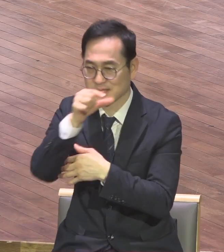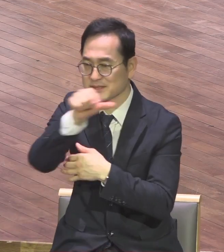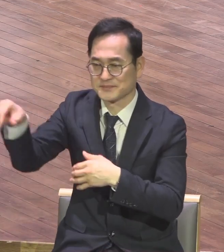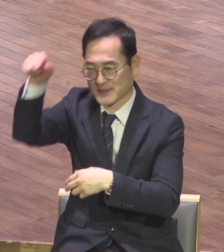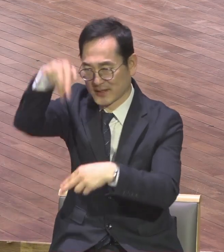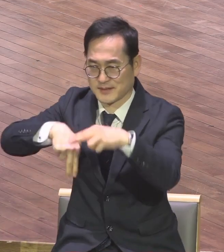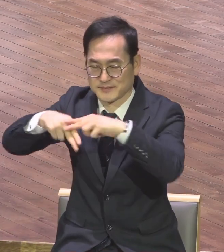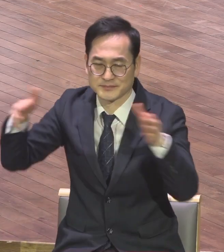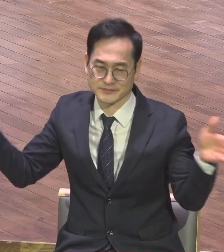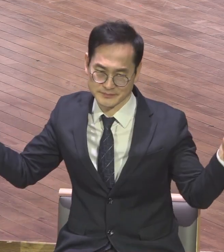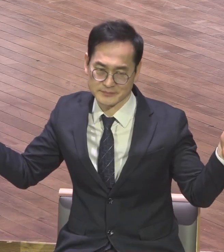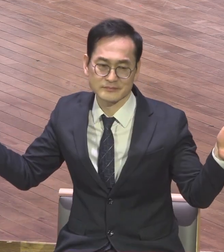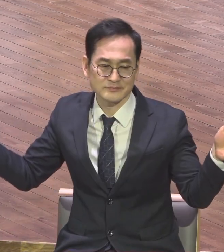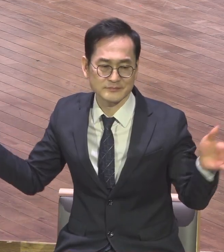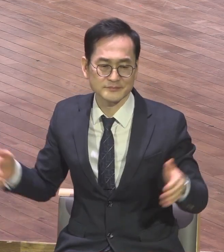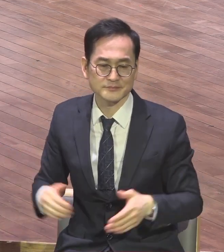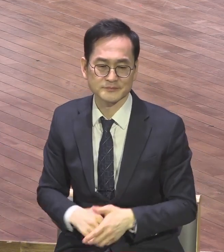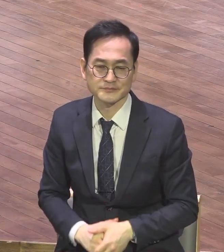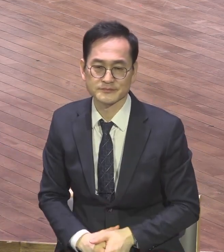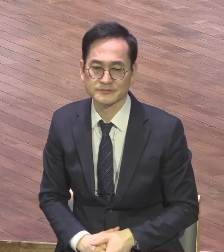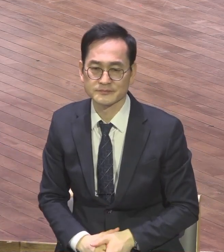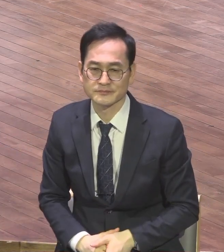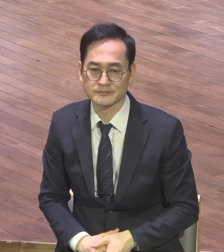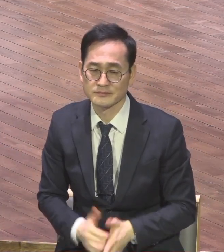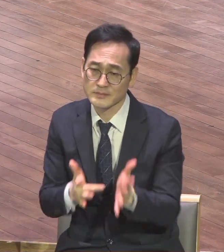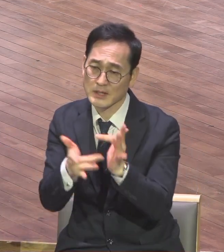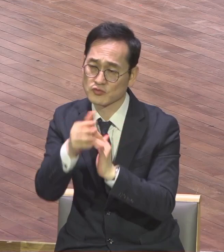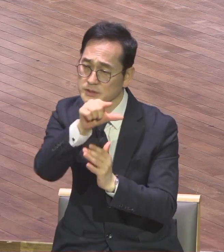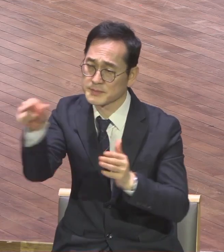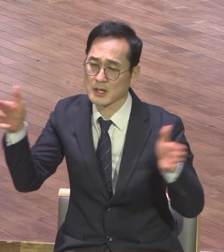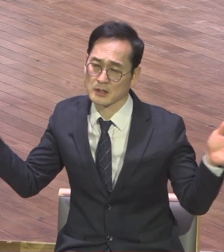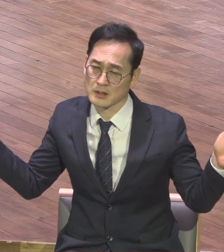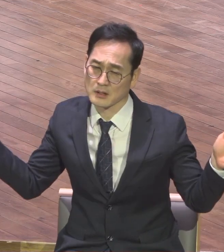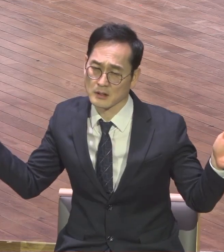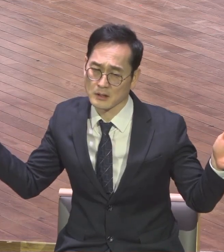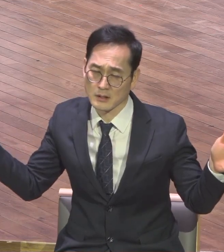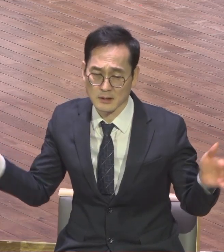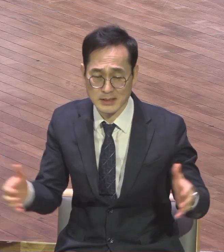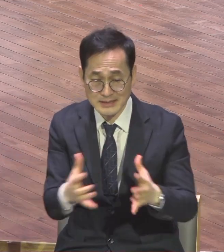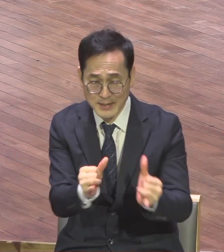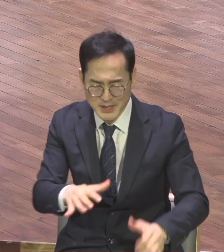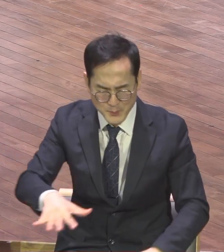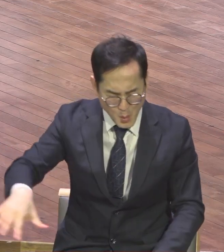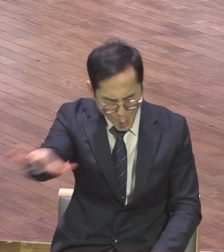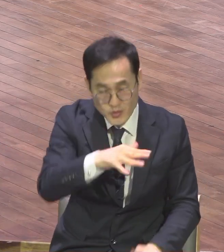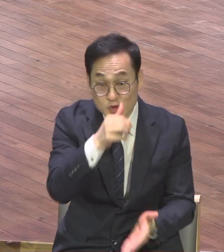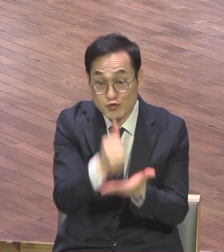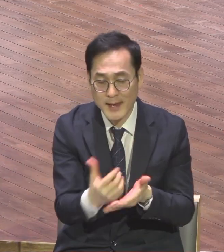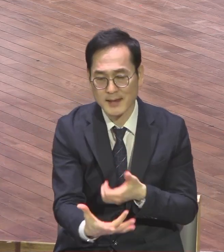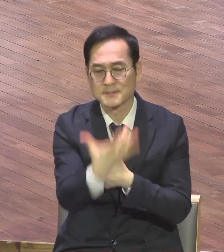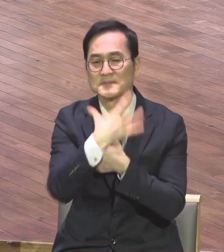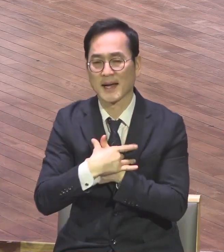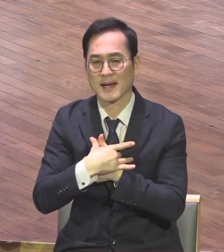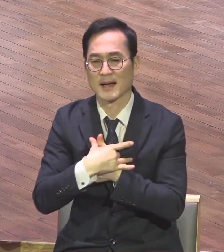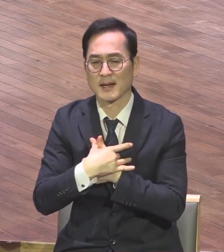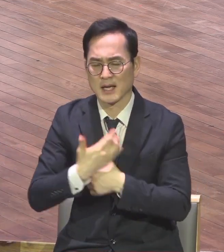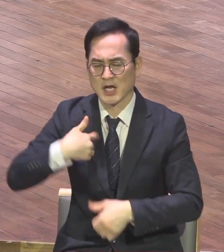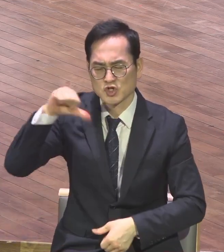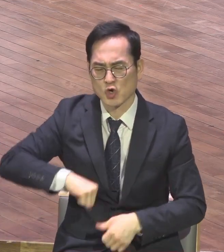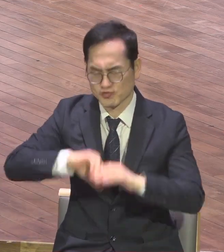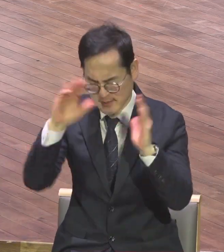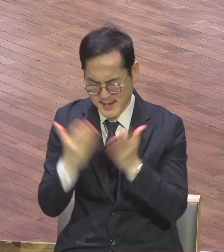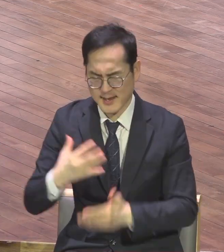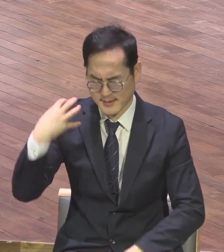십자가 대속입니다. 예수님이 십자가 지심으로 해서 인류의 모든 죄 내가 다 지고 간다. 그 저주를 내가